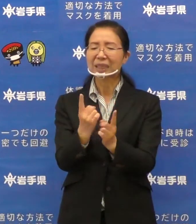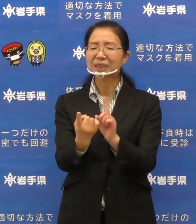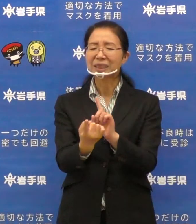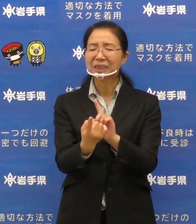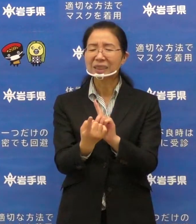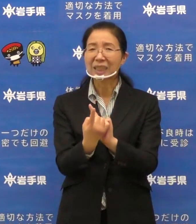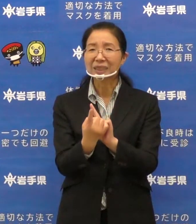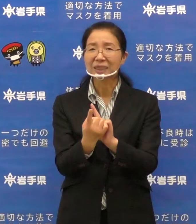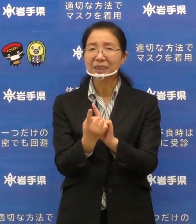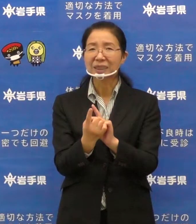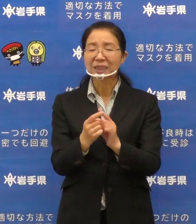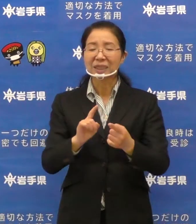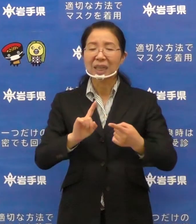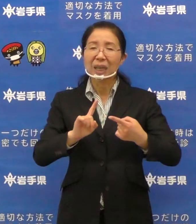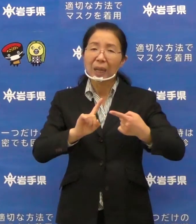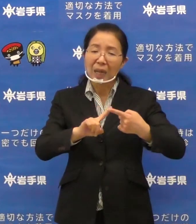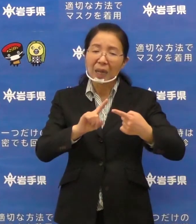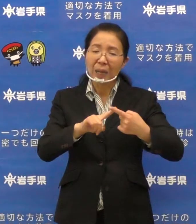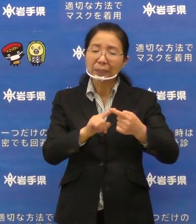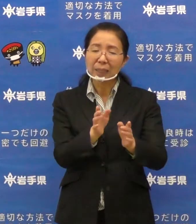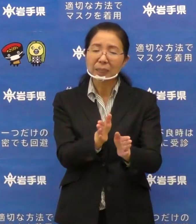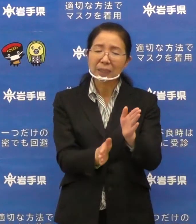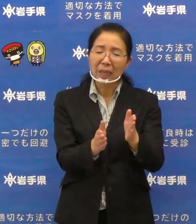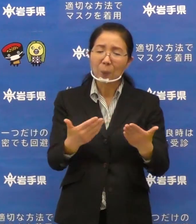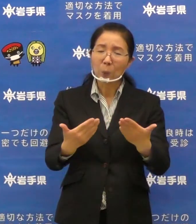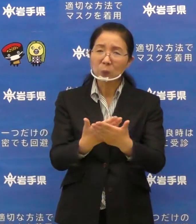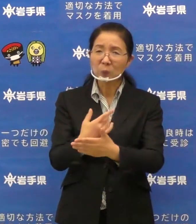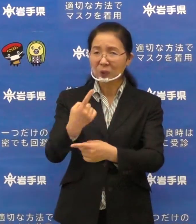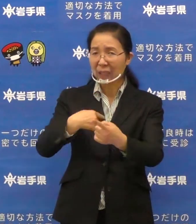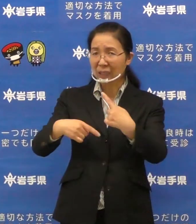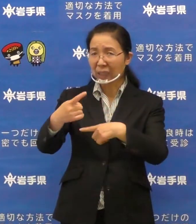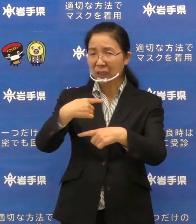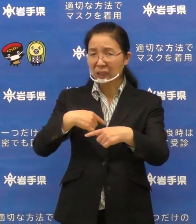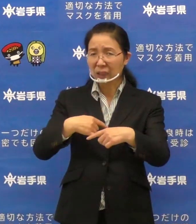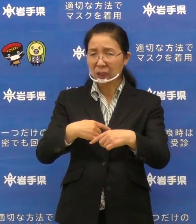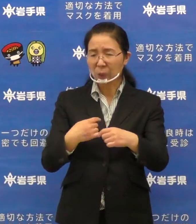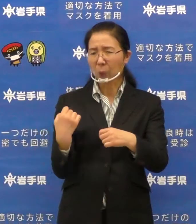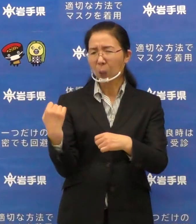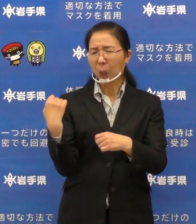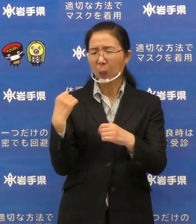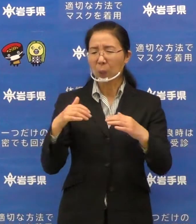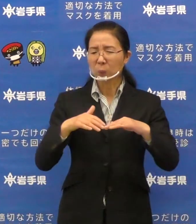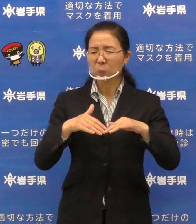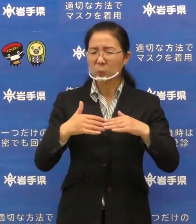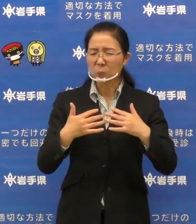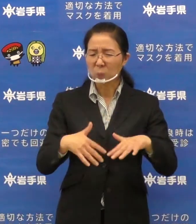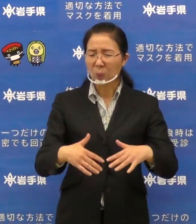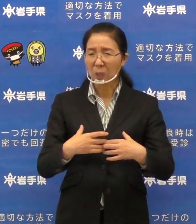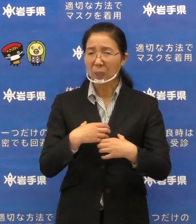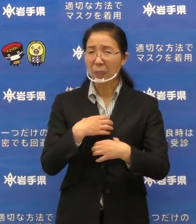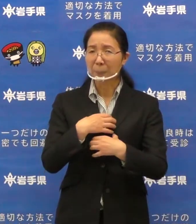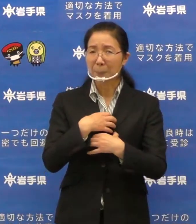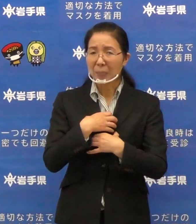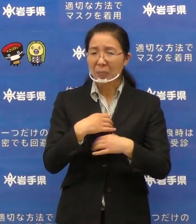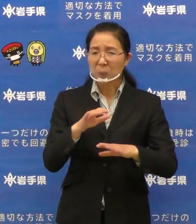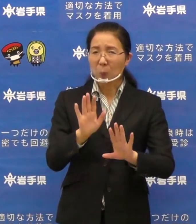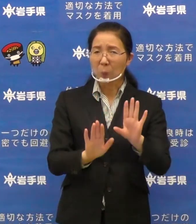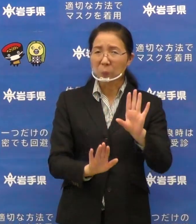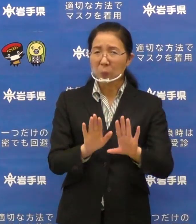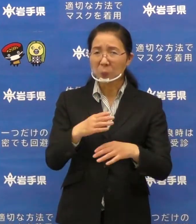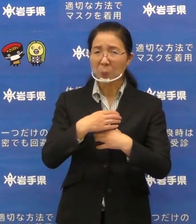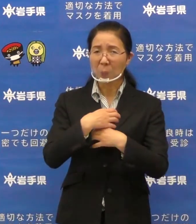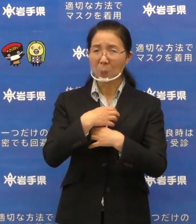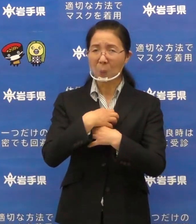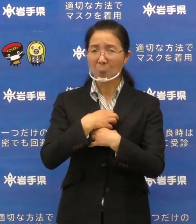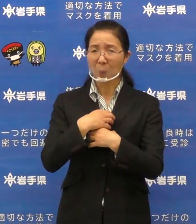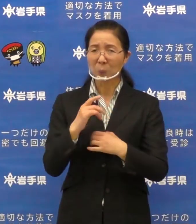きてるかなという印象も感じたんですが、そのあたりの、まあ、ご自身の認識というかどういった状況なのかお聞かせ願